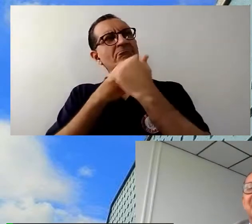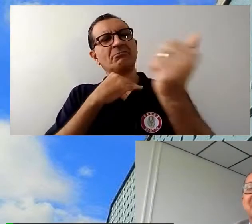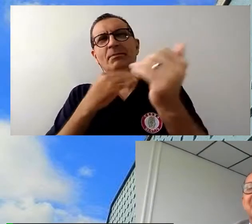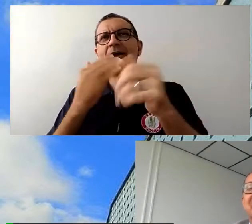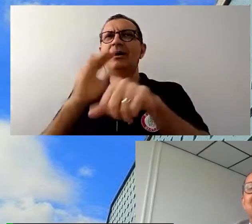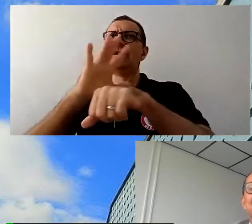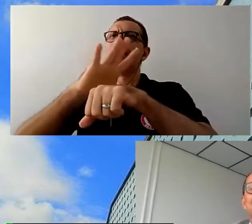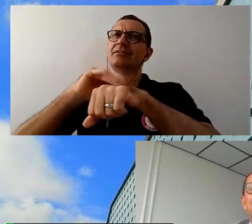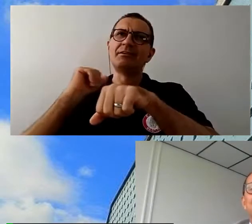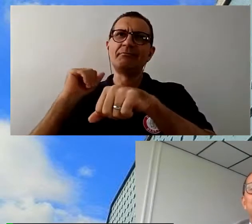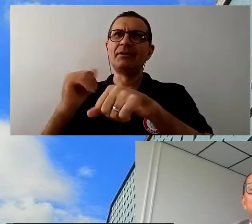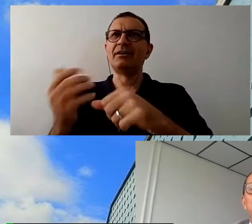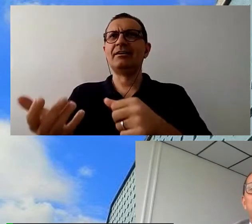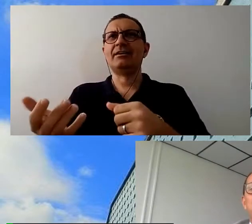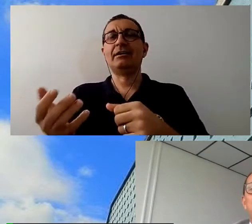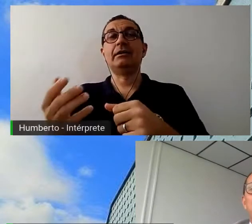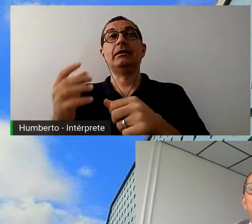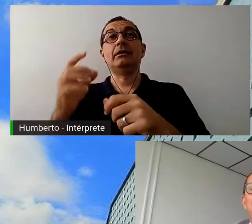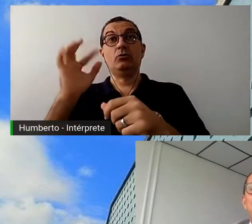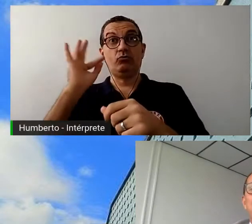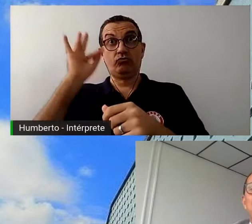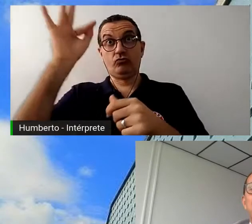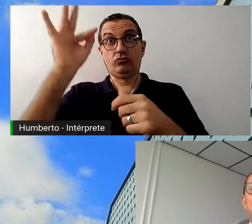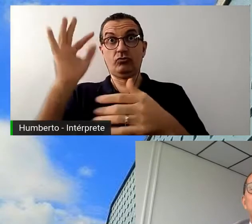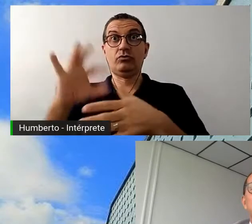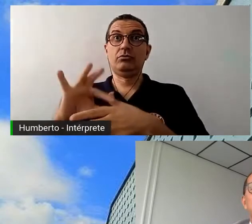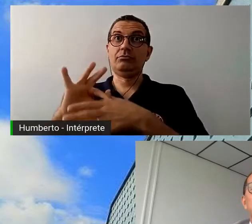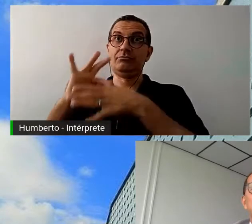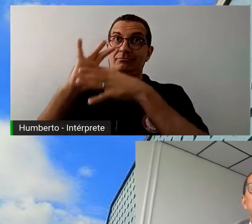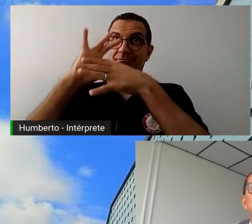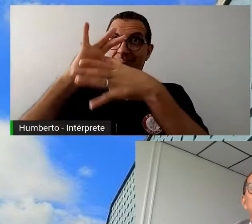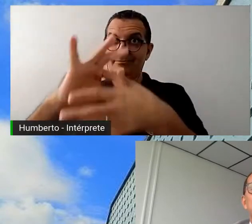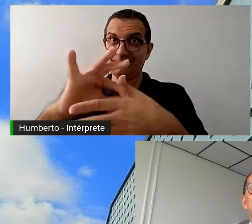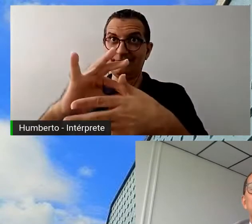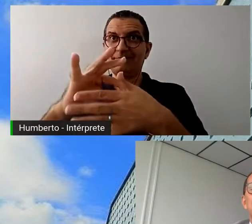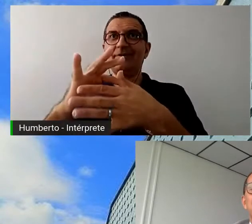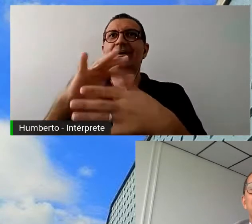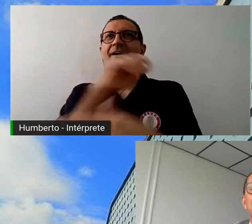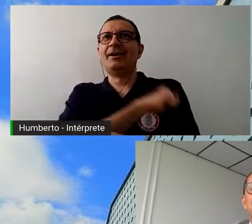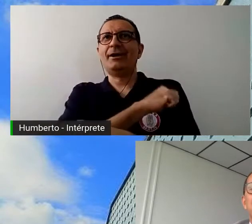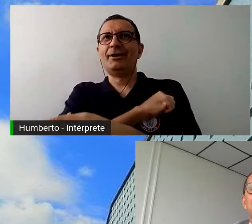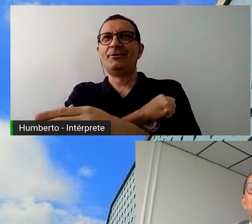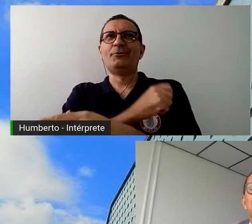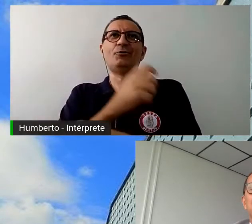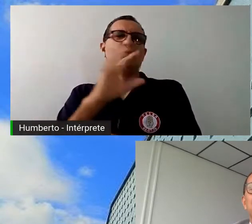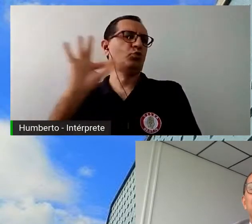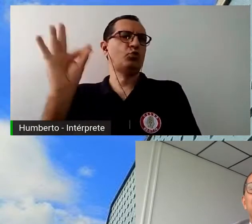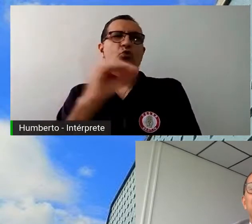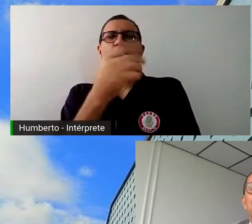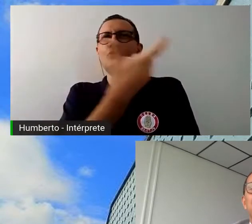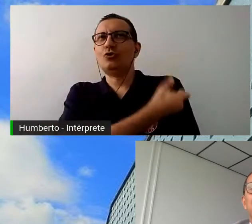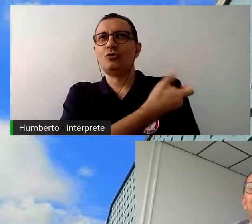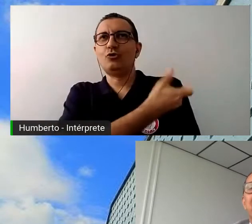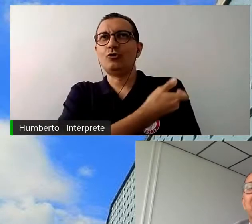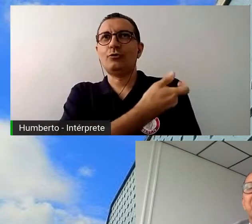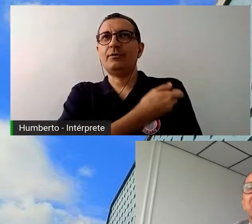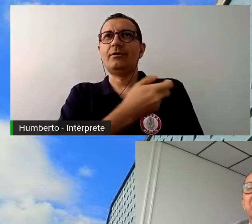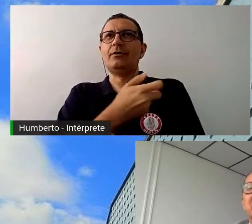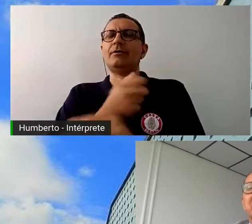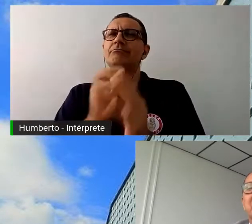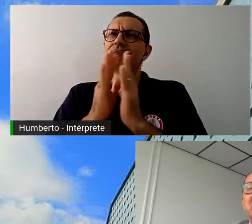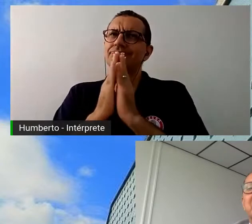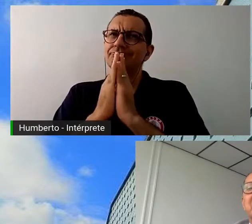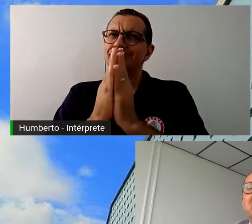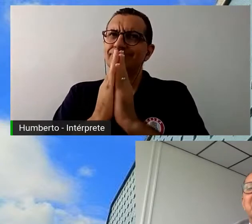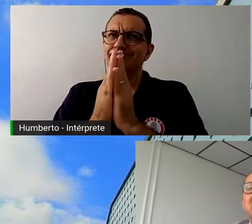de volta a normalidade, né, presencial e todos devidamente vacinados, a senhora estar